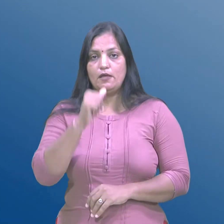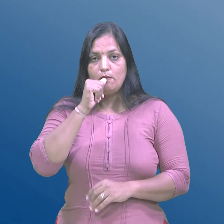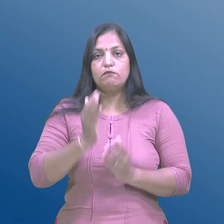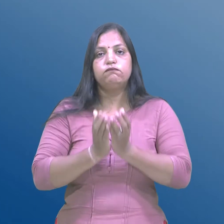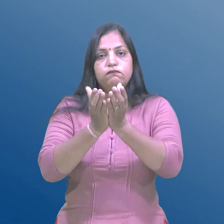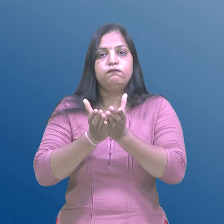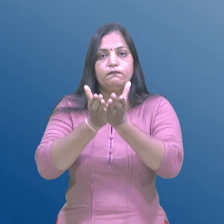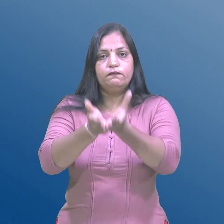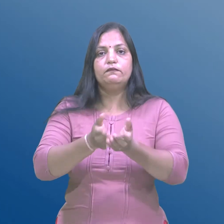પરિવહન,